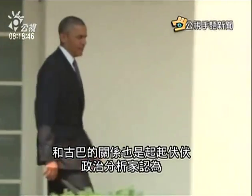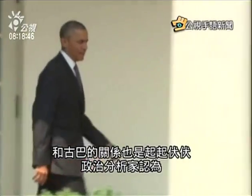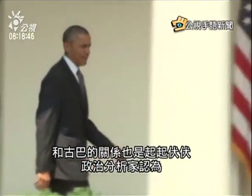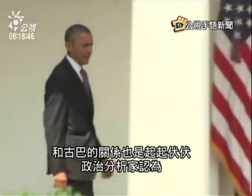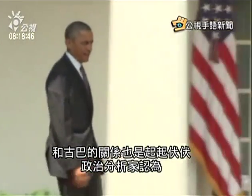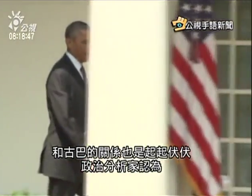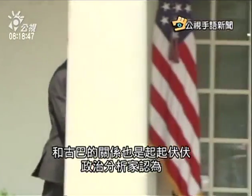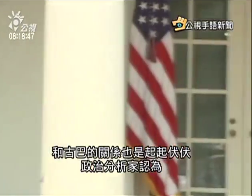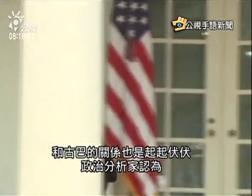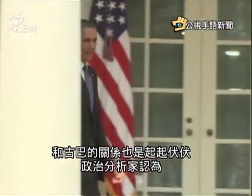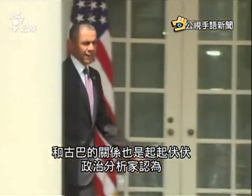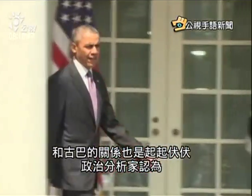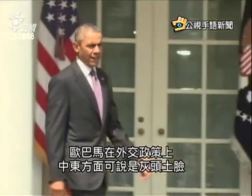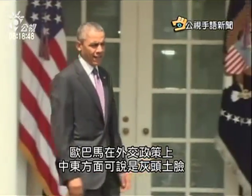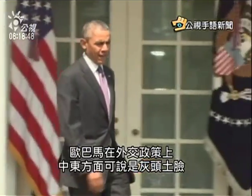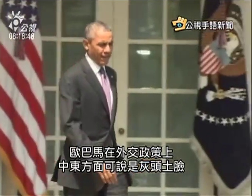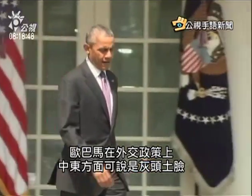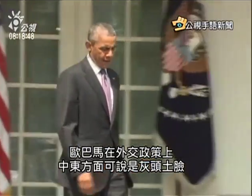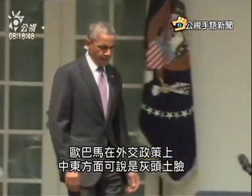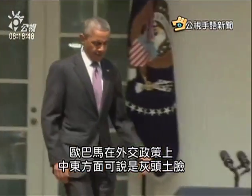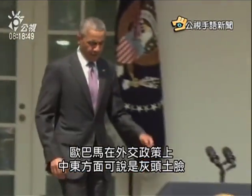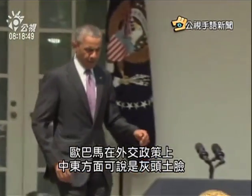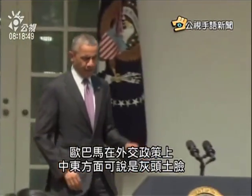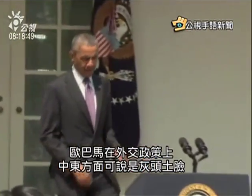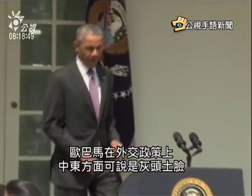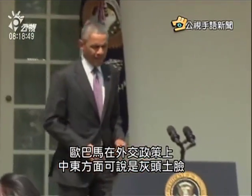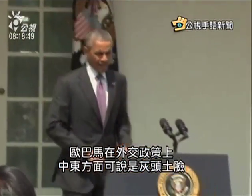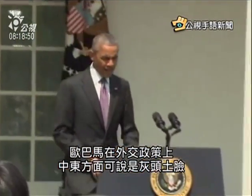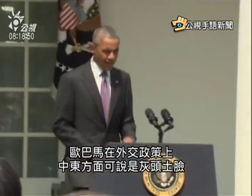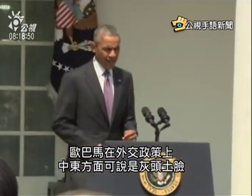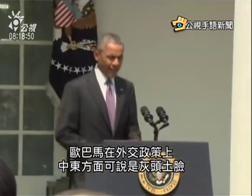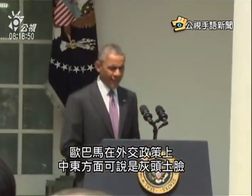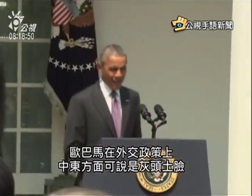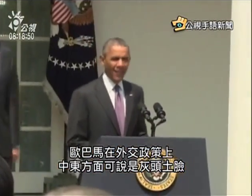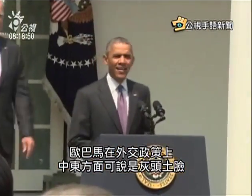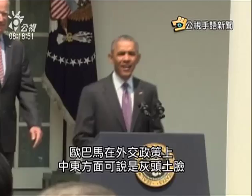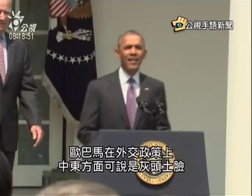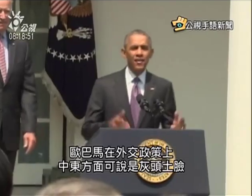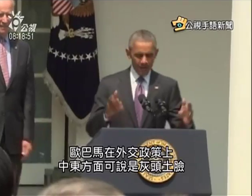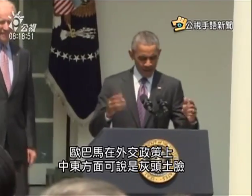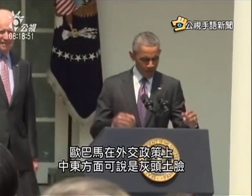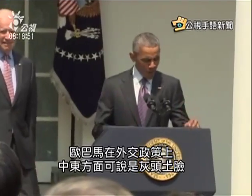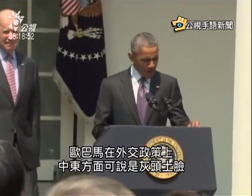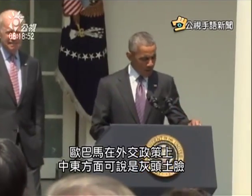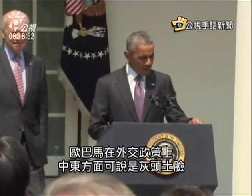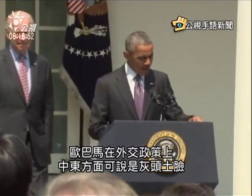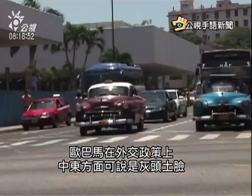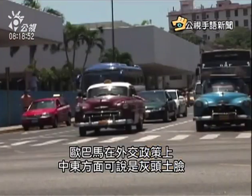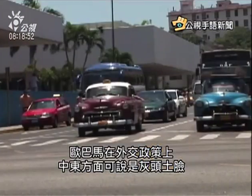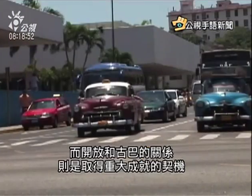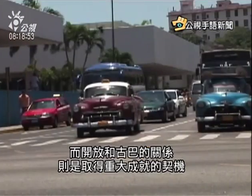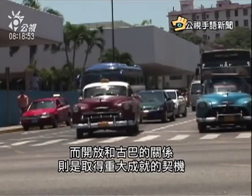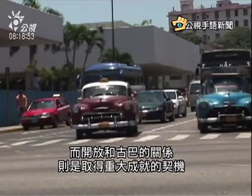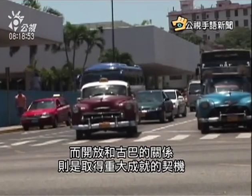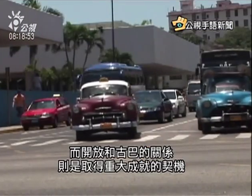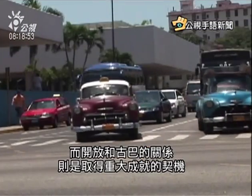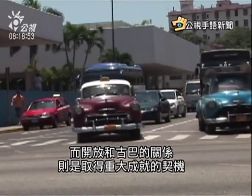析家认为，奥巴马在外交政策上，中东方面可说是灰头土脸，而开放和古巴的关